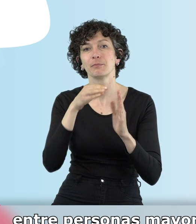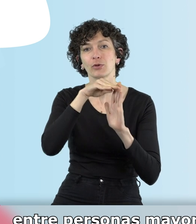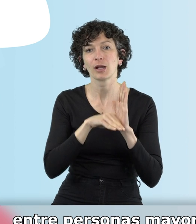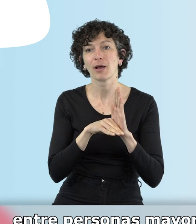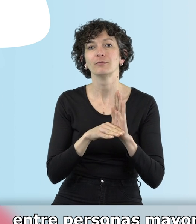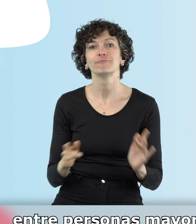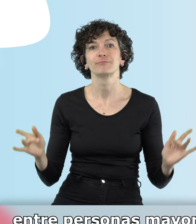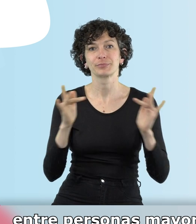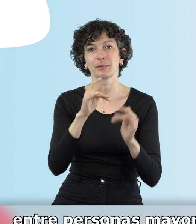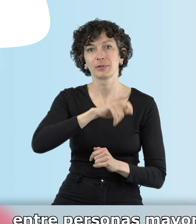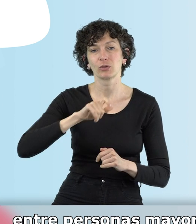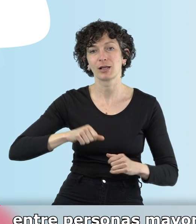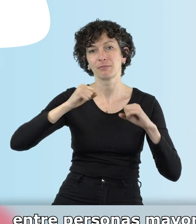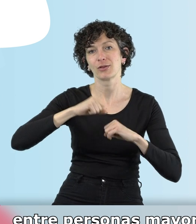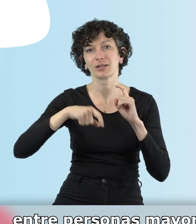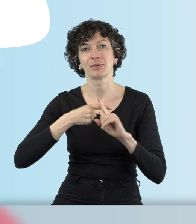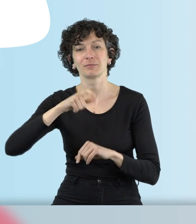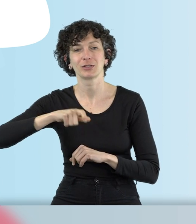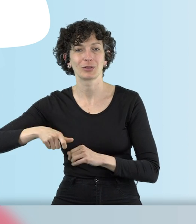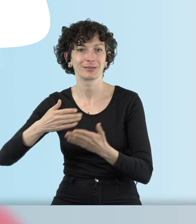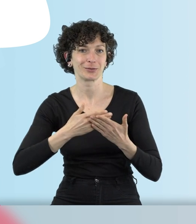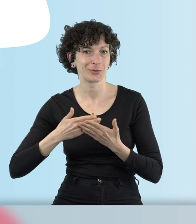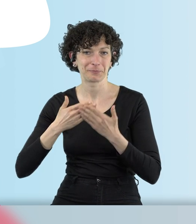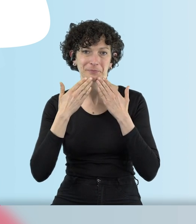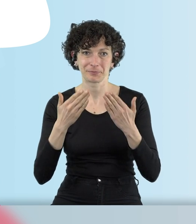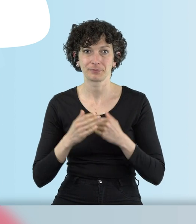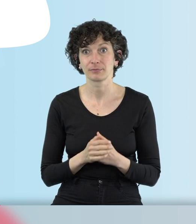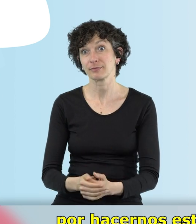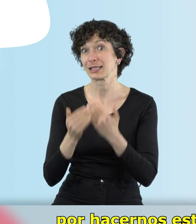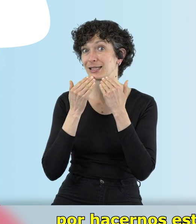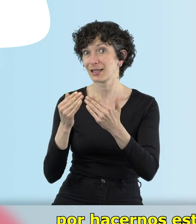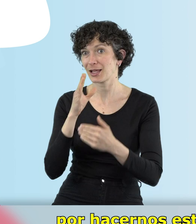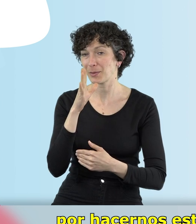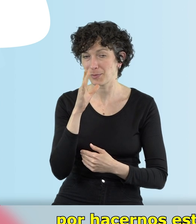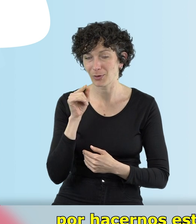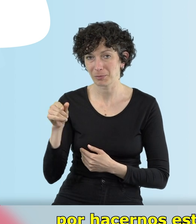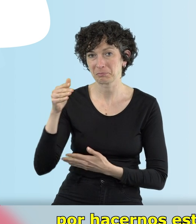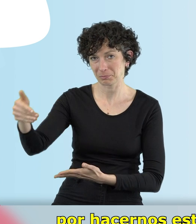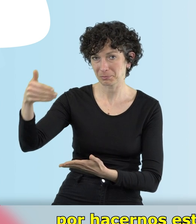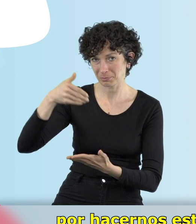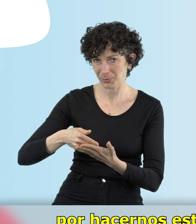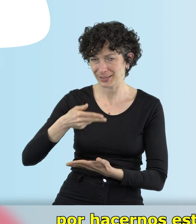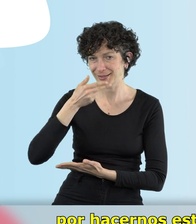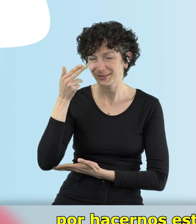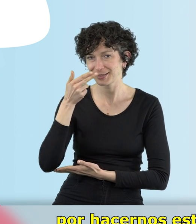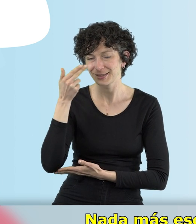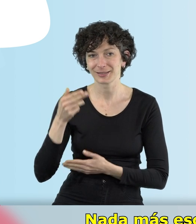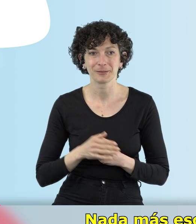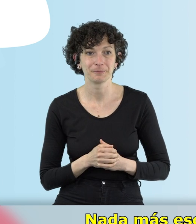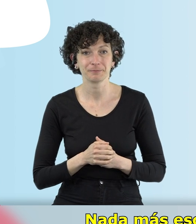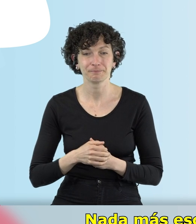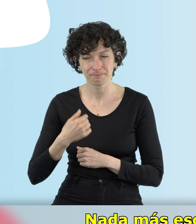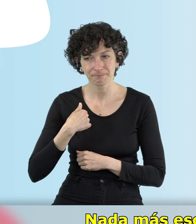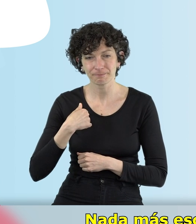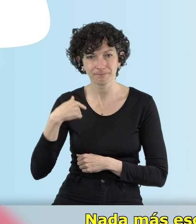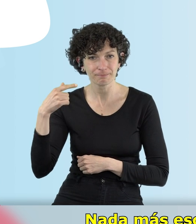personas mayores y estudiantes. Muchas gracias. Gracias, Hermógenes, por hacernos esta propuesta tan interesante. Nada